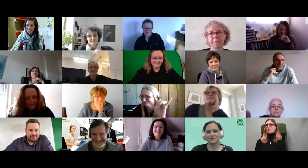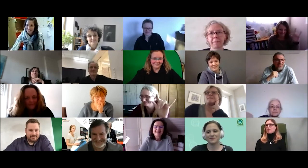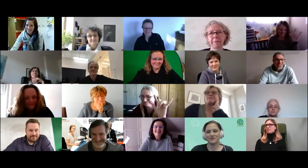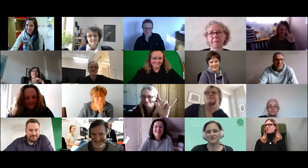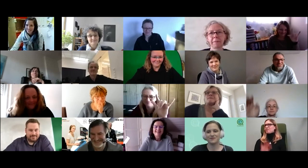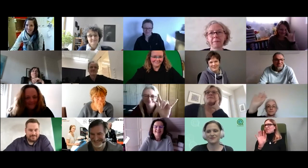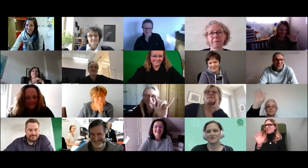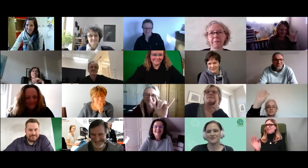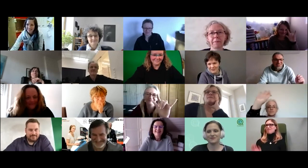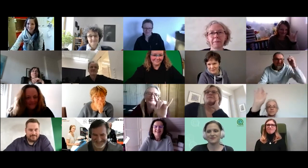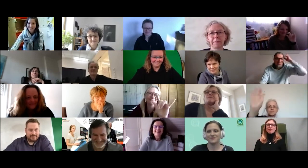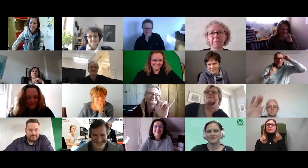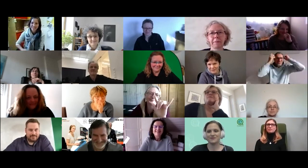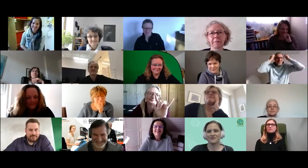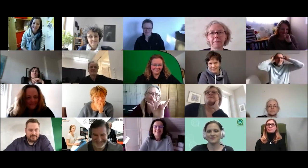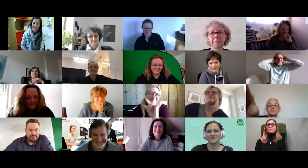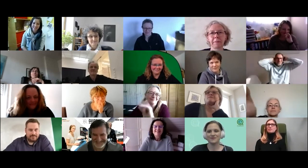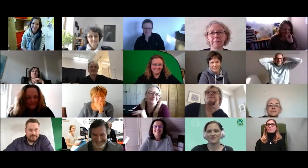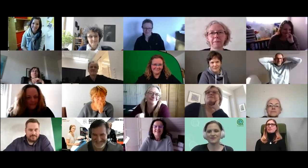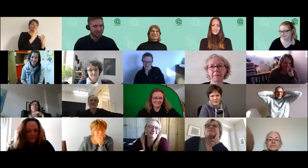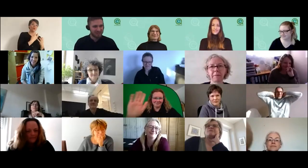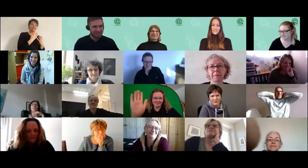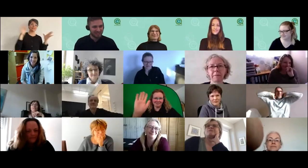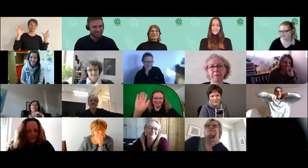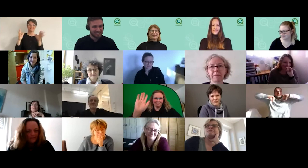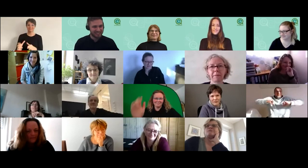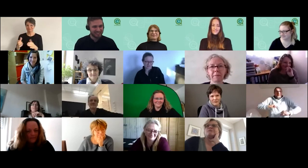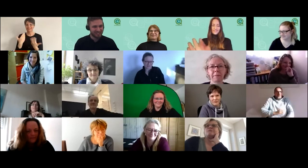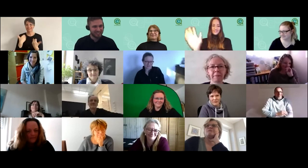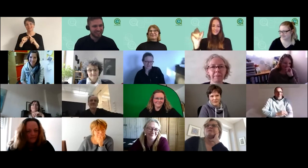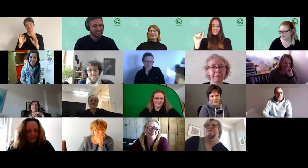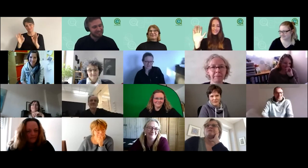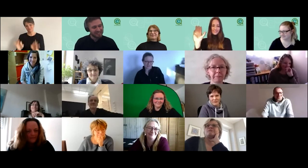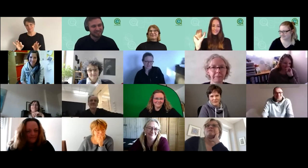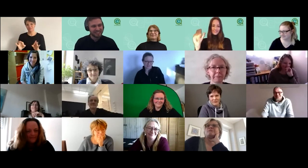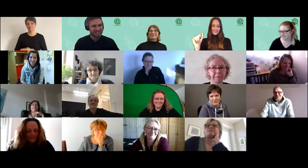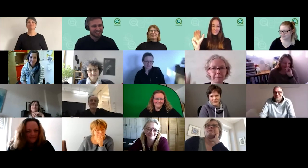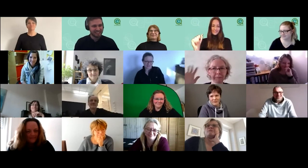91 die so interessiert waren und so viel Zeit hatten, dass sie mit uns bis zum Ende da sein konnten.